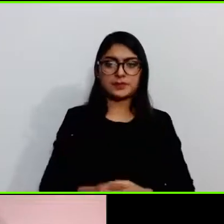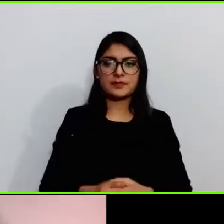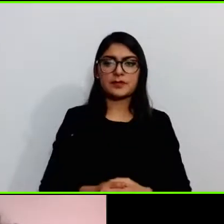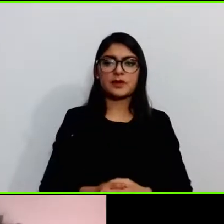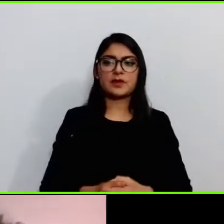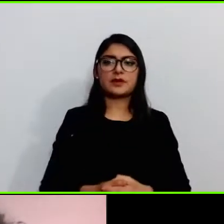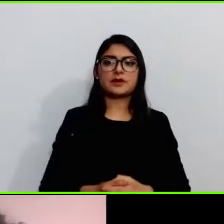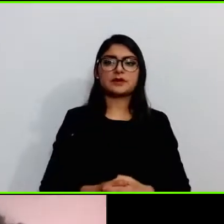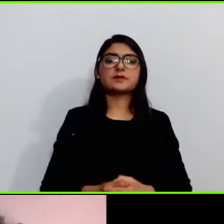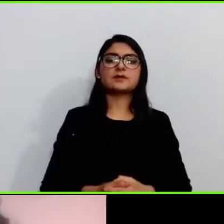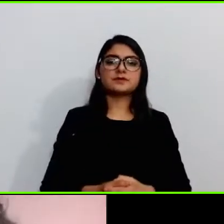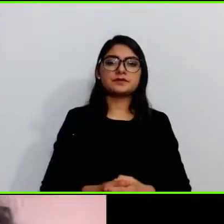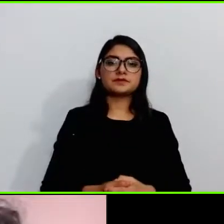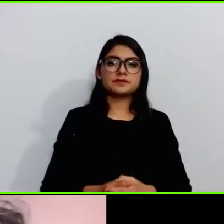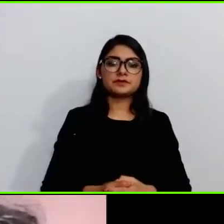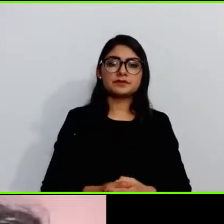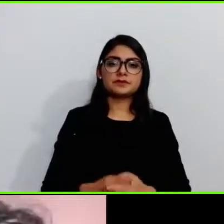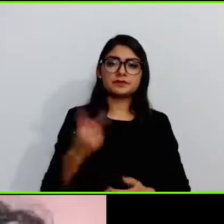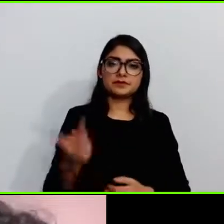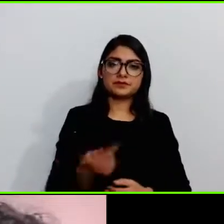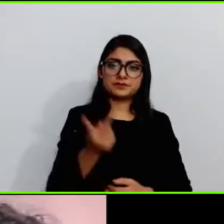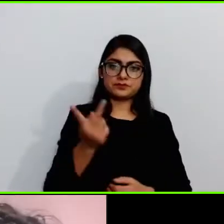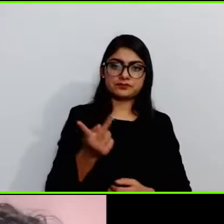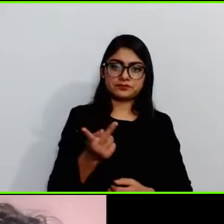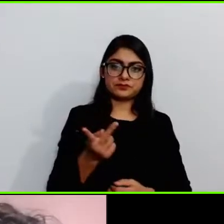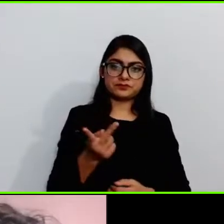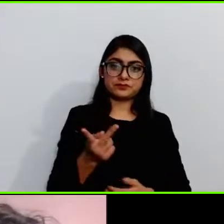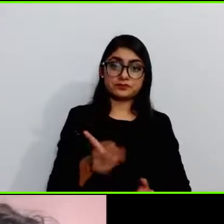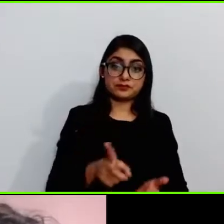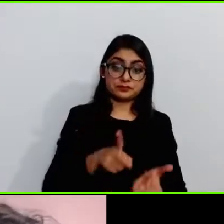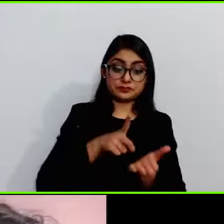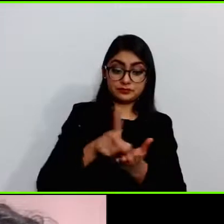¿Existe algún derecho humano que no haya sido positivizado?